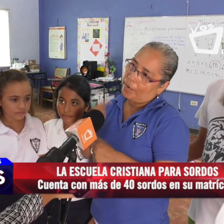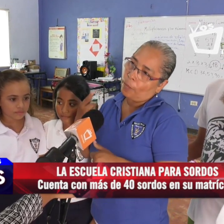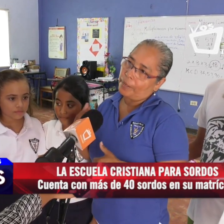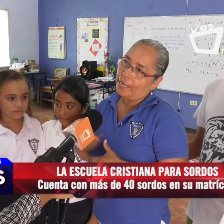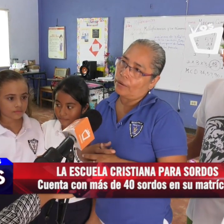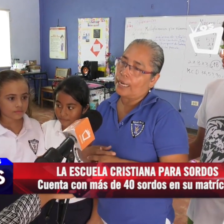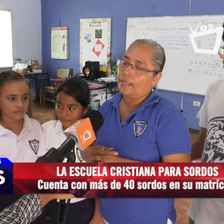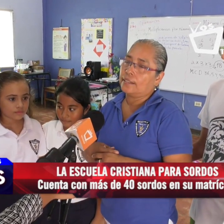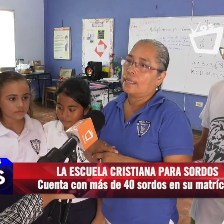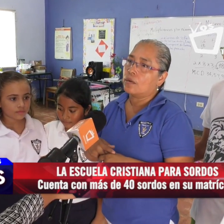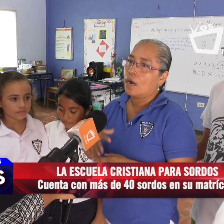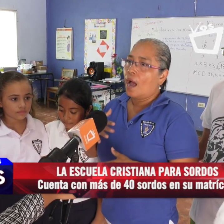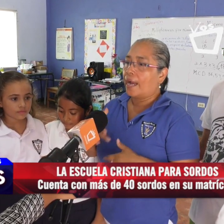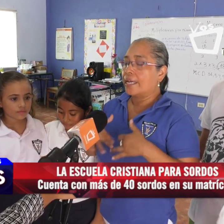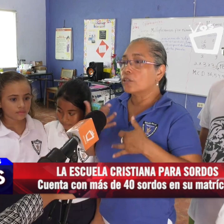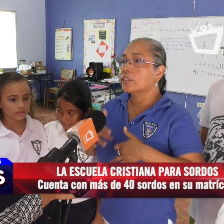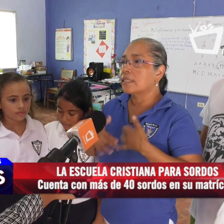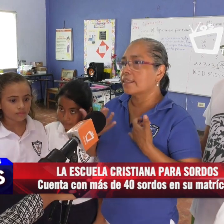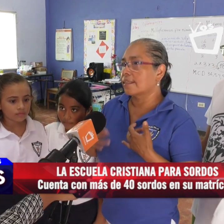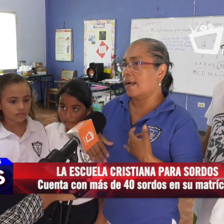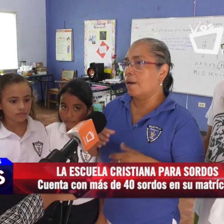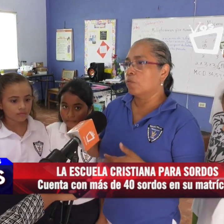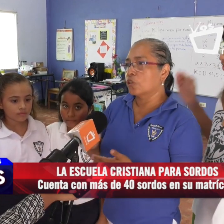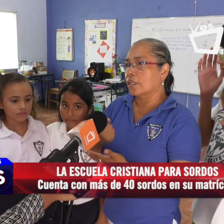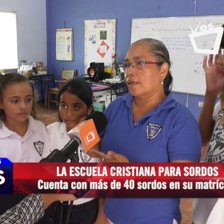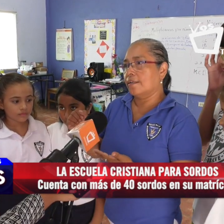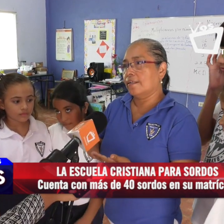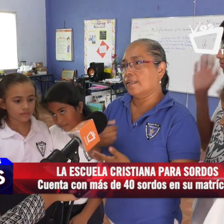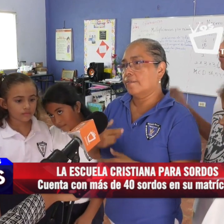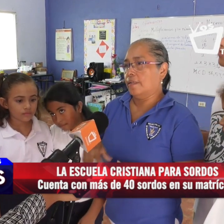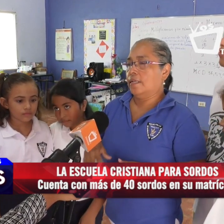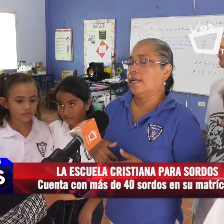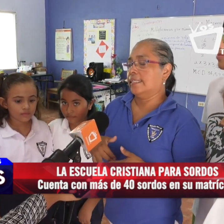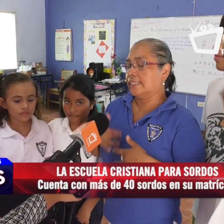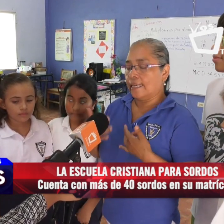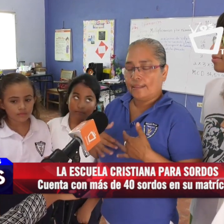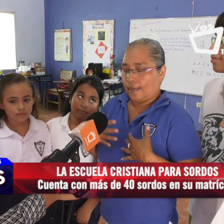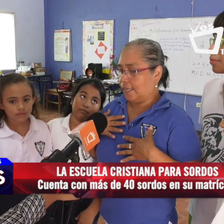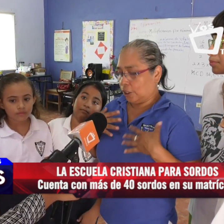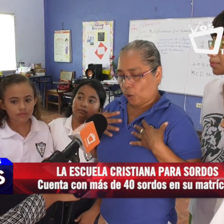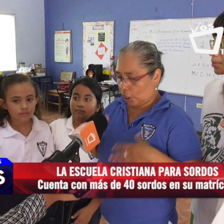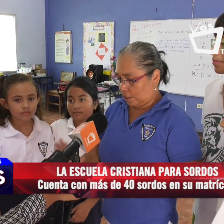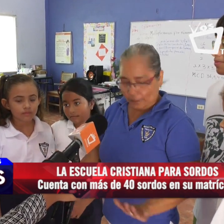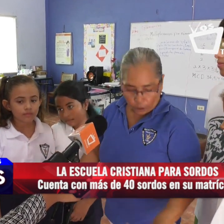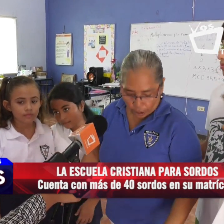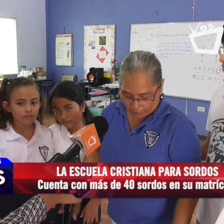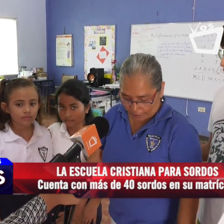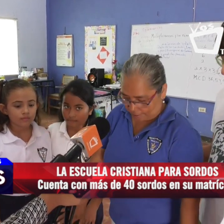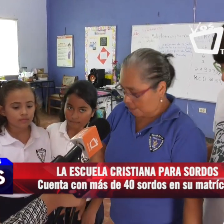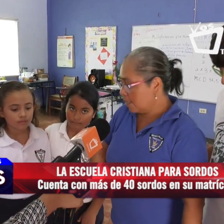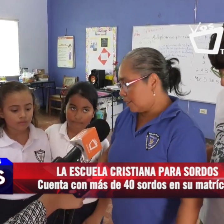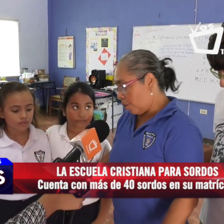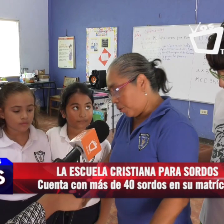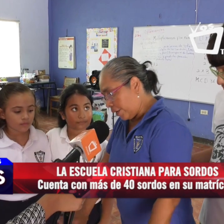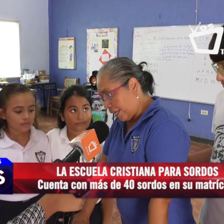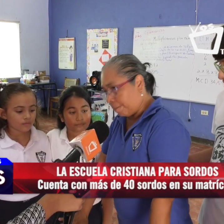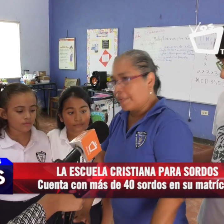primero que les enseño, a que ellos sientan la música, que la sientan, que toquen, que toquen, que se los pongan en el